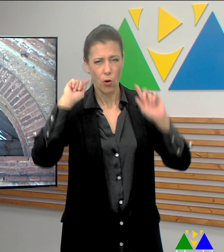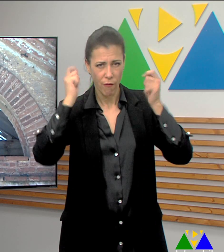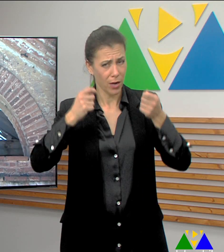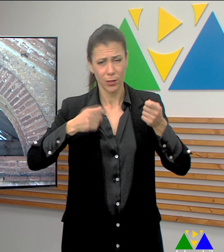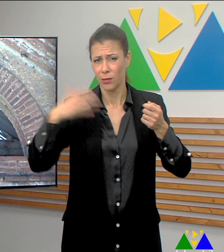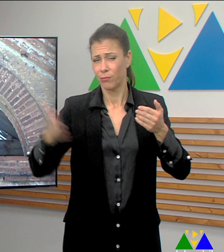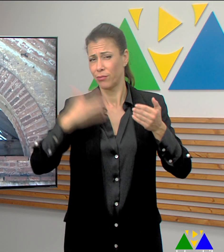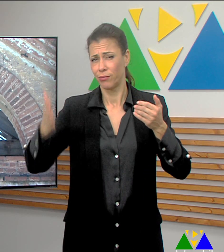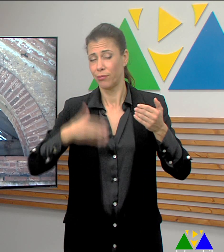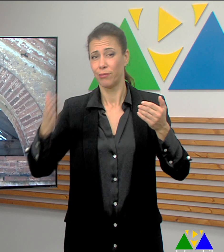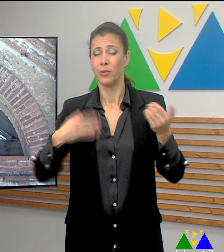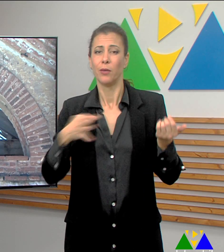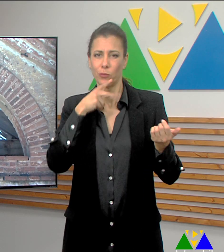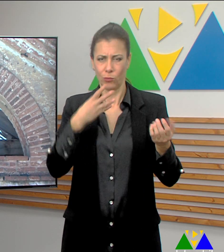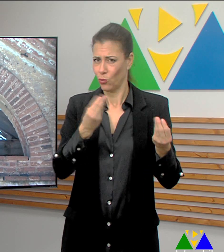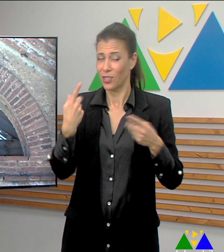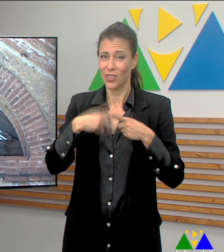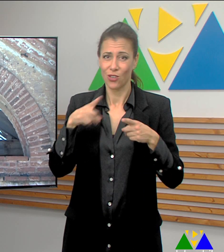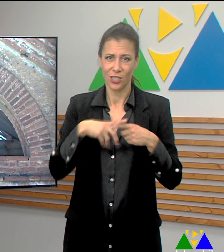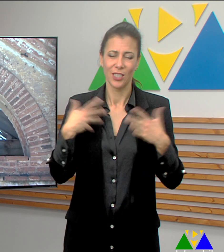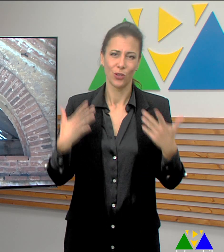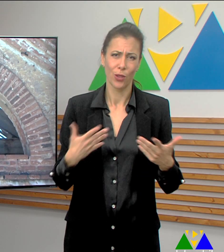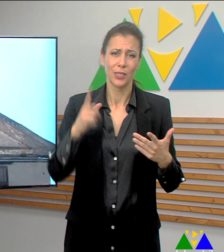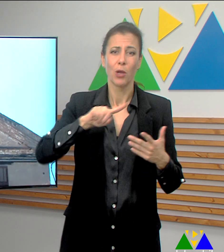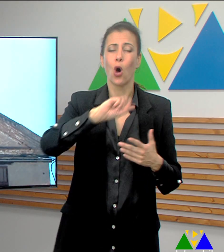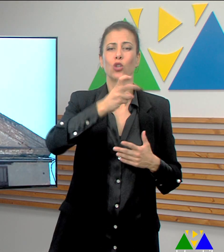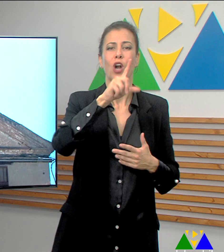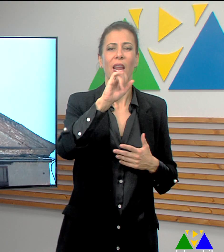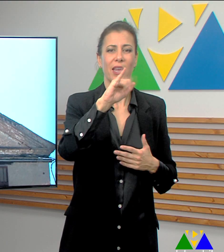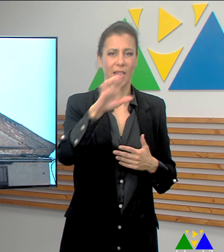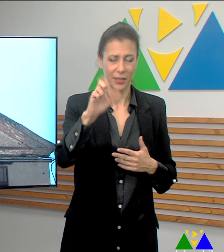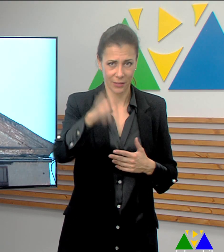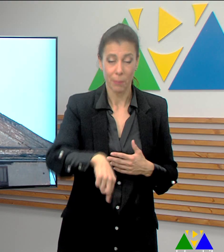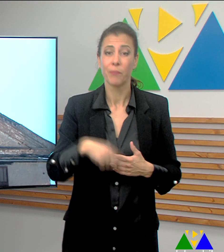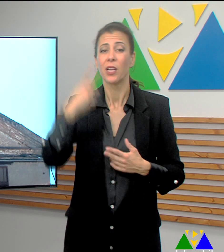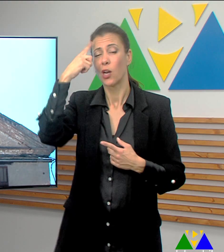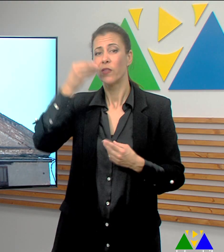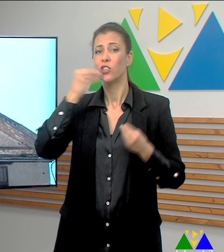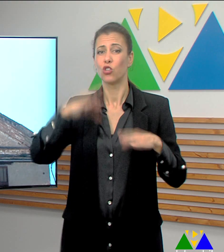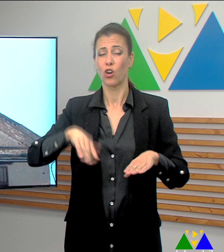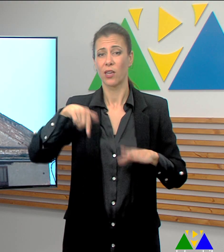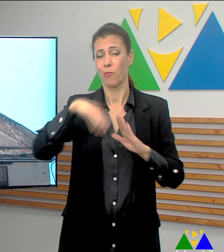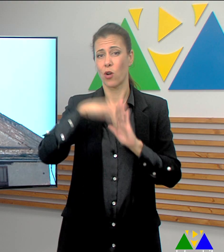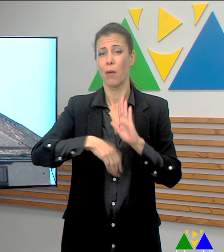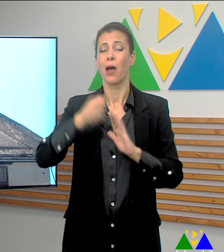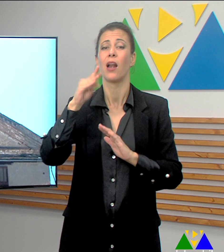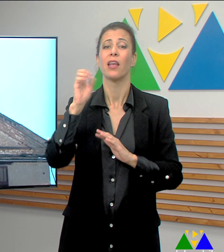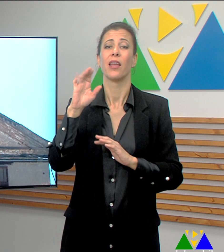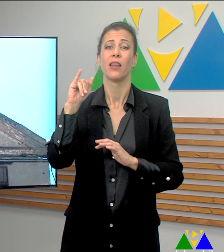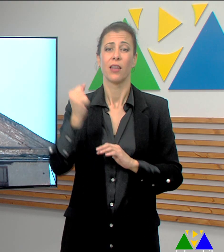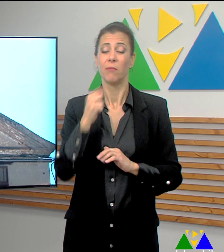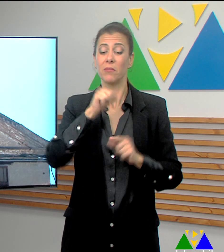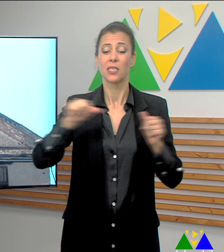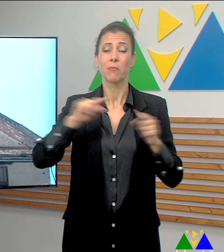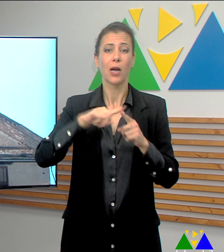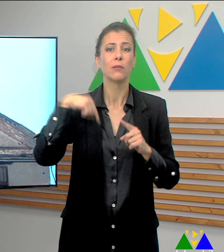cosas que tenemos, el Deire, por supuesto, que empieza un poquito más para allá, recordando la historia de Motril y la Alquería. Y para la semana que viene